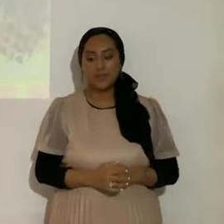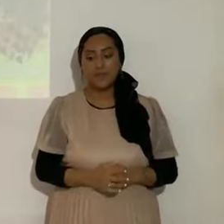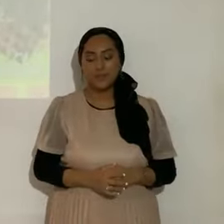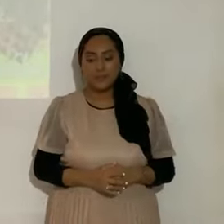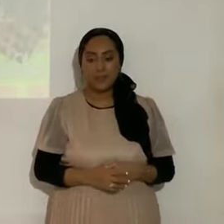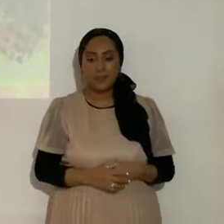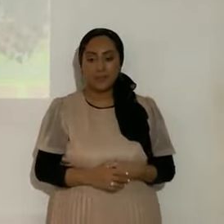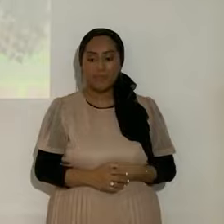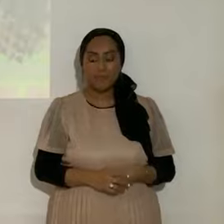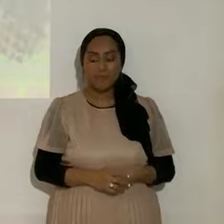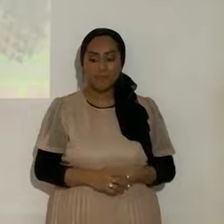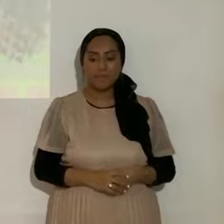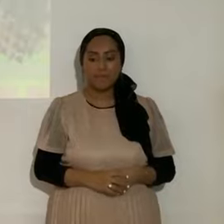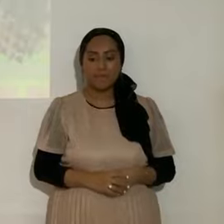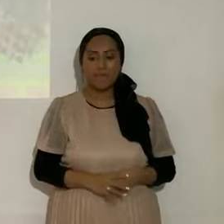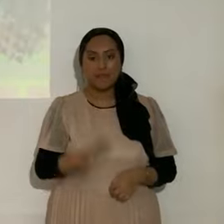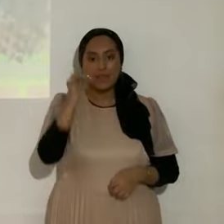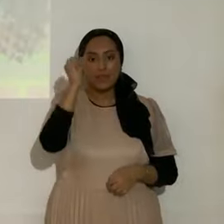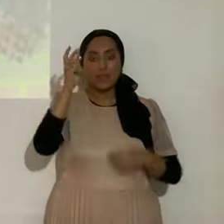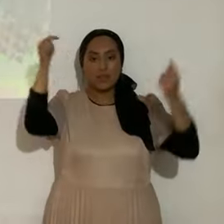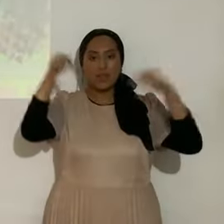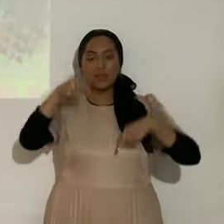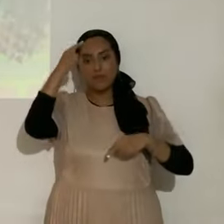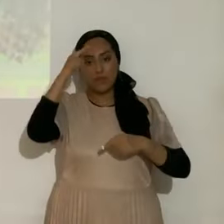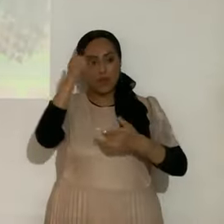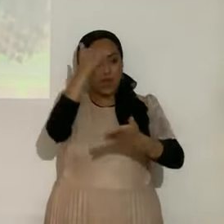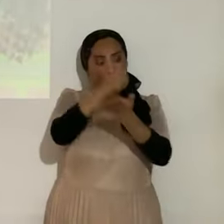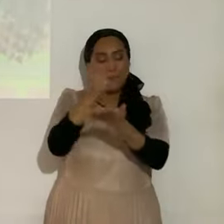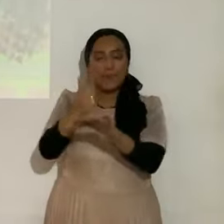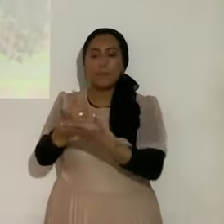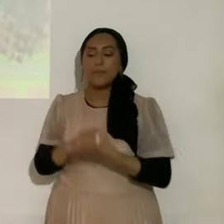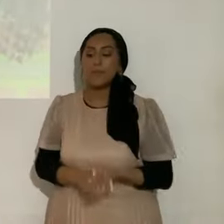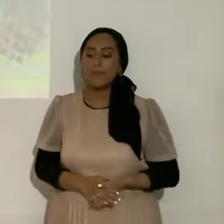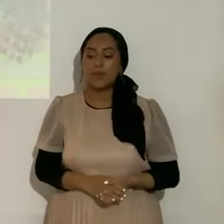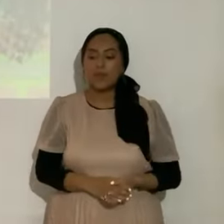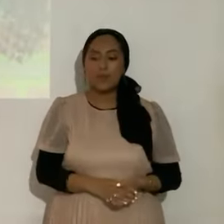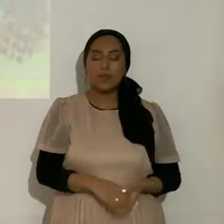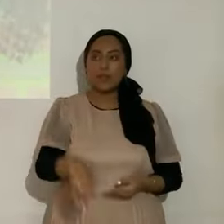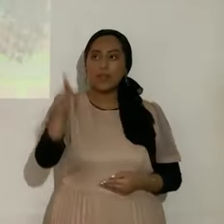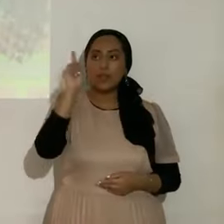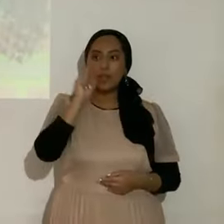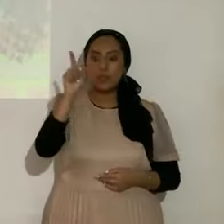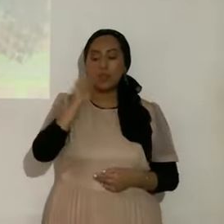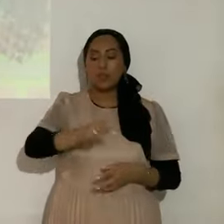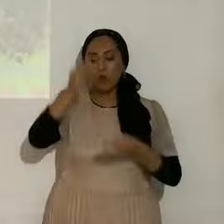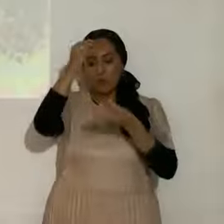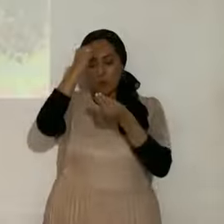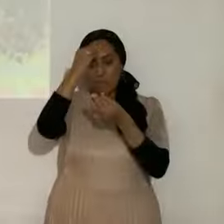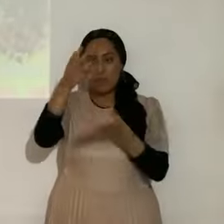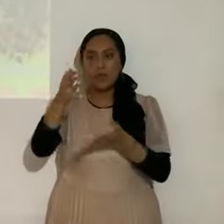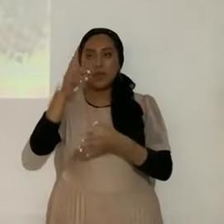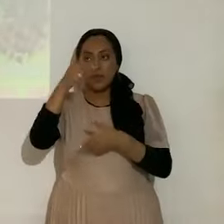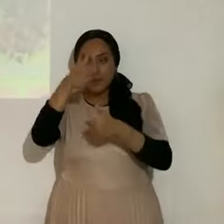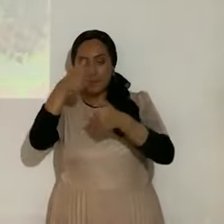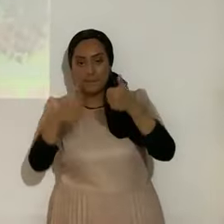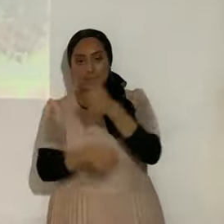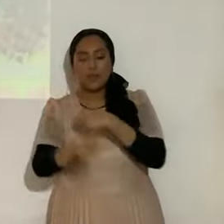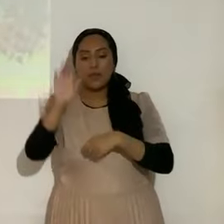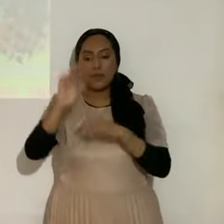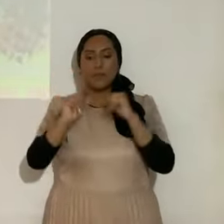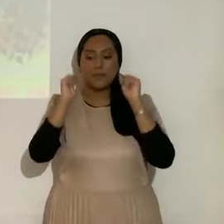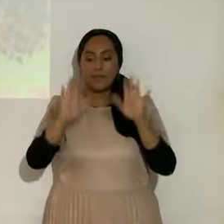para ser servido, Él vino para servir. Y Él mismo obedeció, se sujetó a su